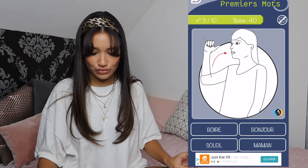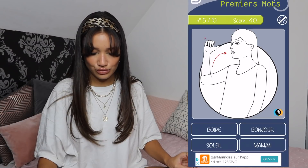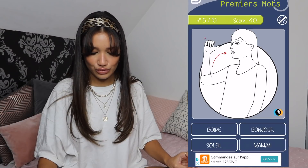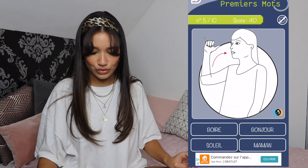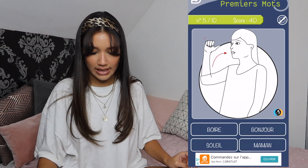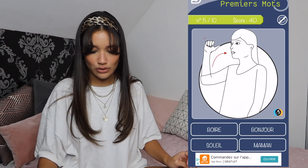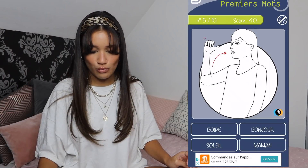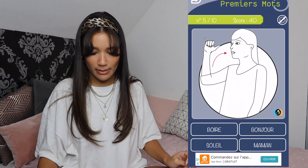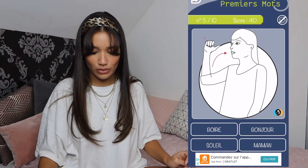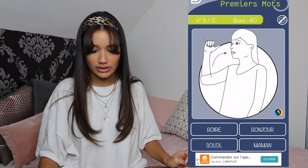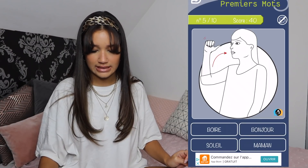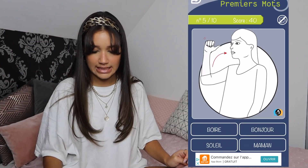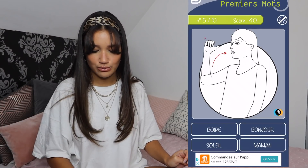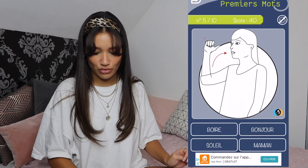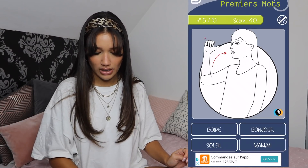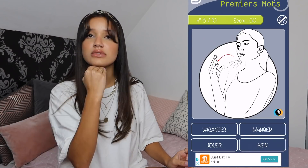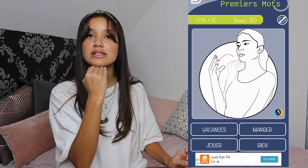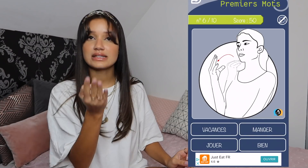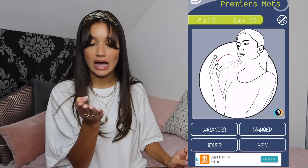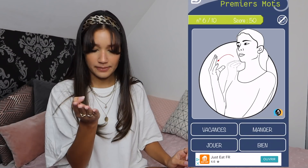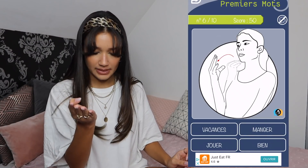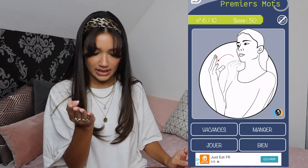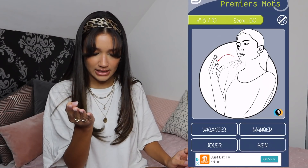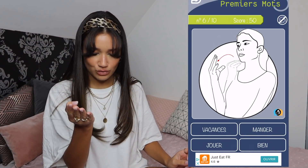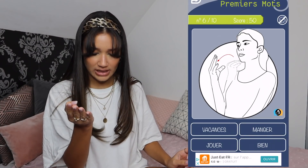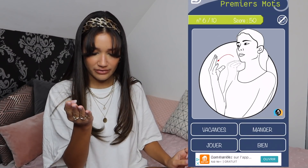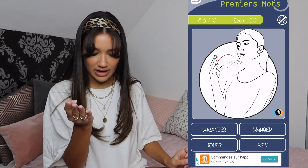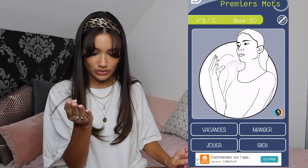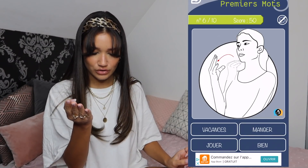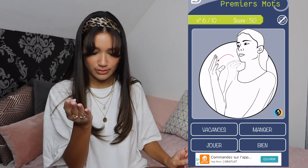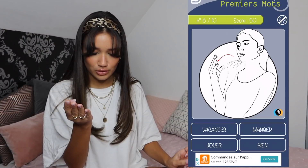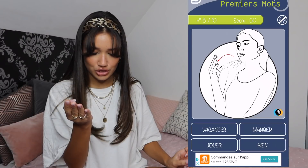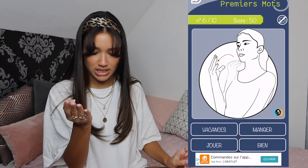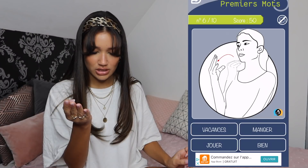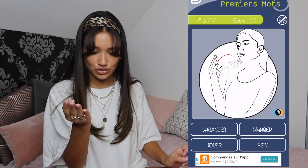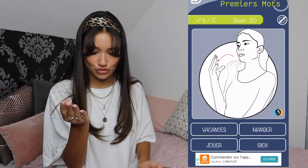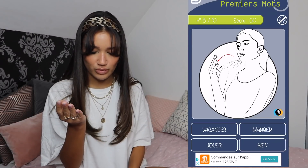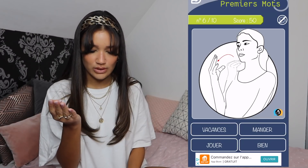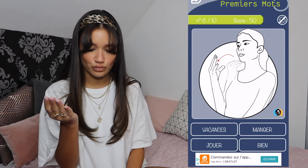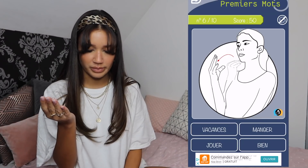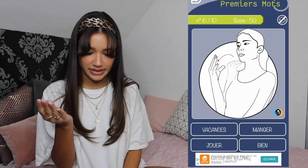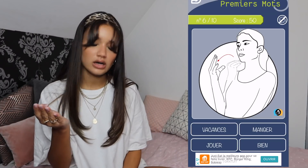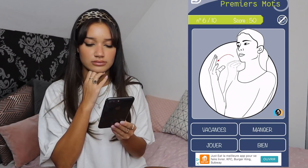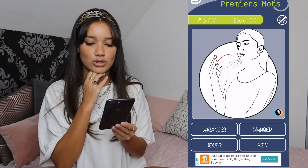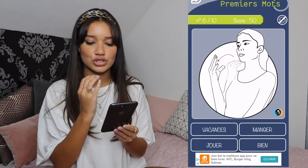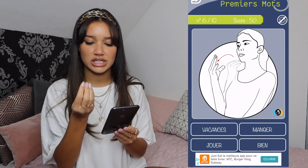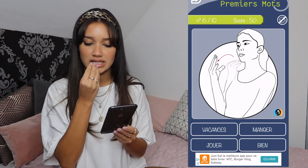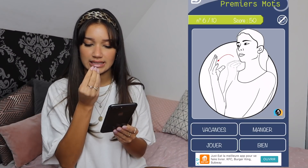bonjour, soleil ou maman et c'est boire. Ça qui est soit les vacances, manger, jouer, bien. Manger, je sais que c'est